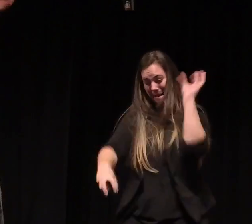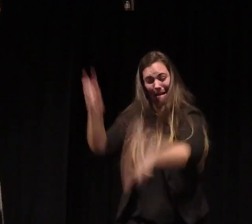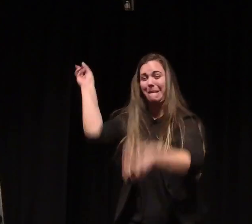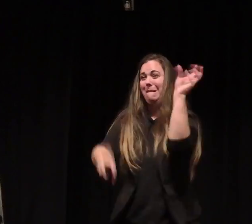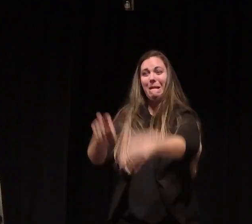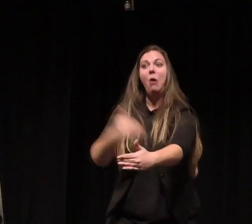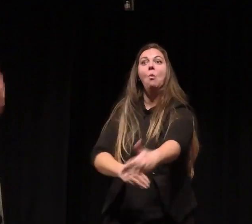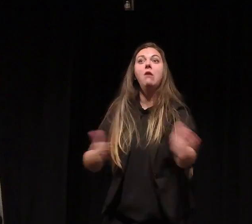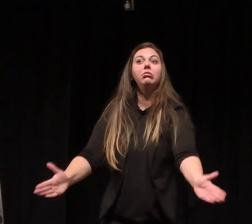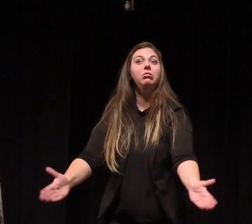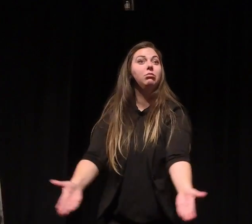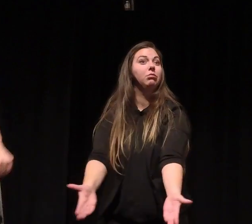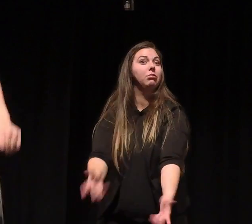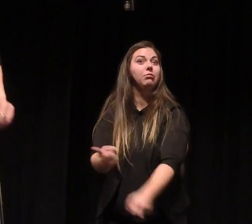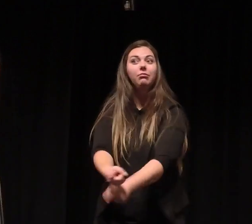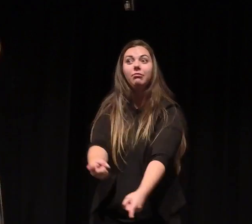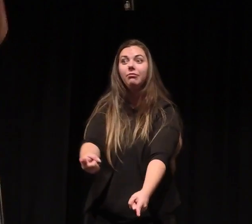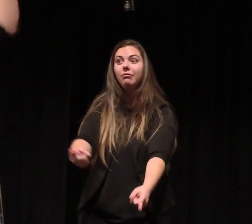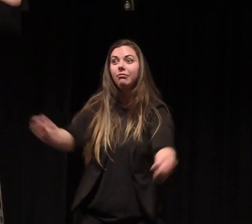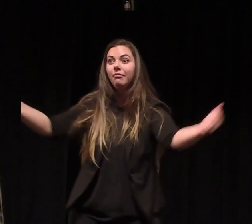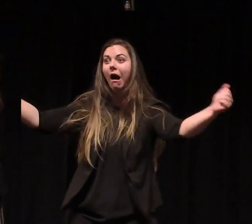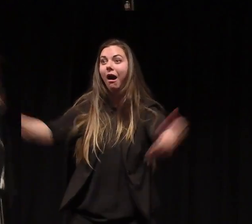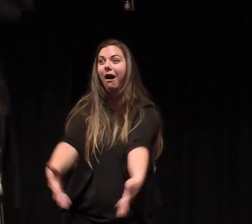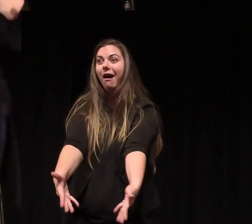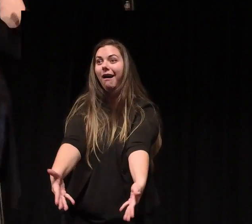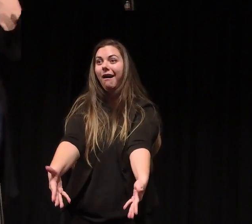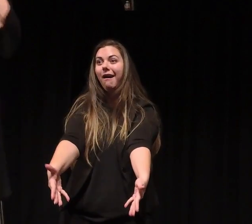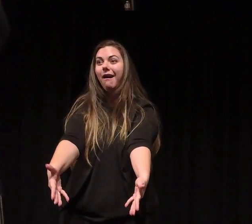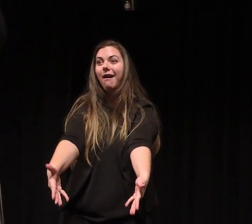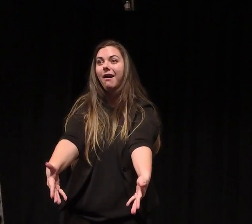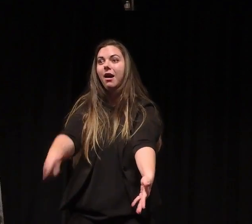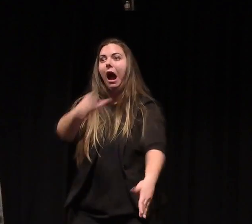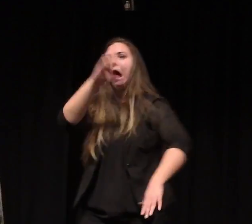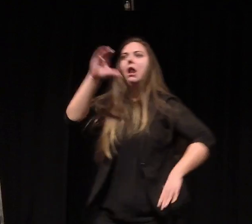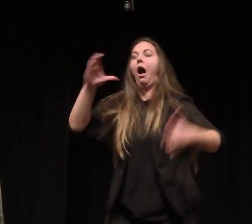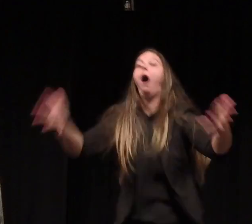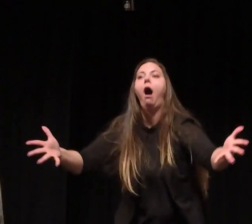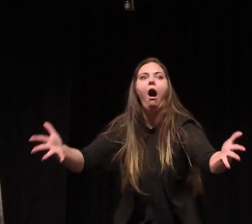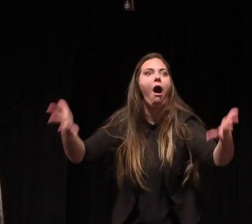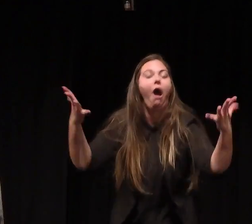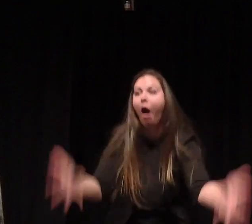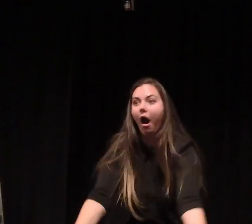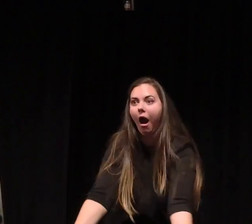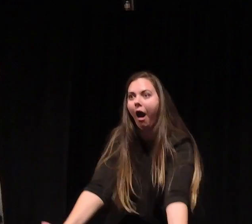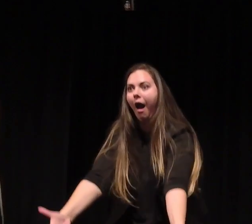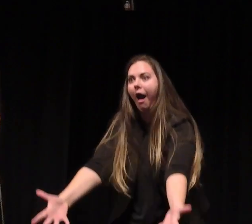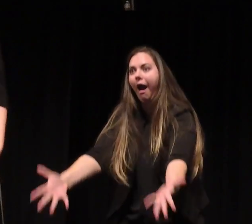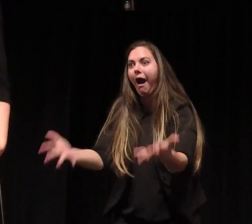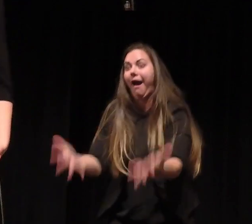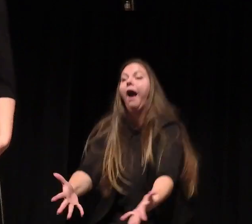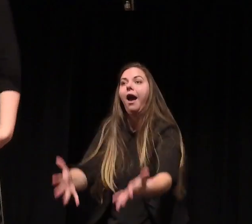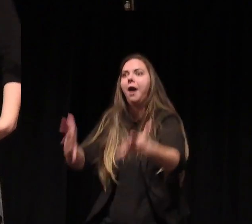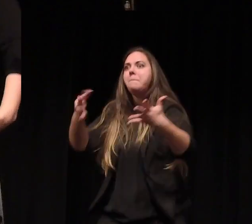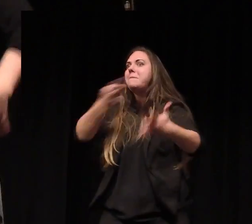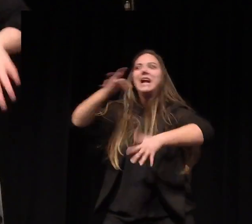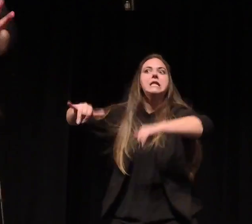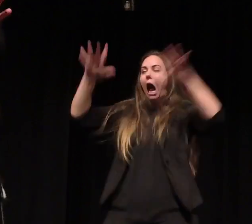avait accroché aux branches. Clara s'exclame « Oh, c'est un miracle! Mais c'est un